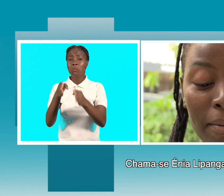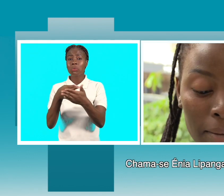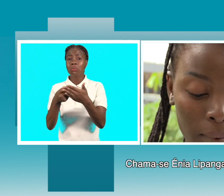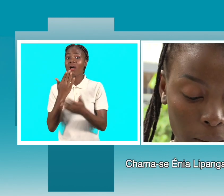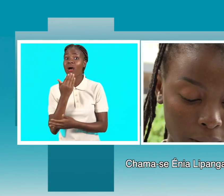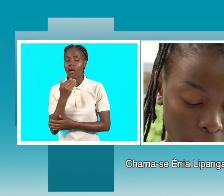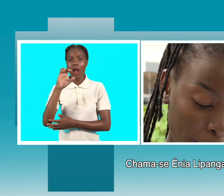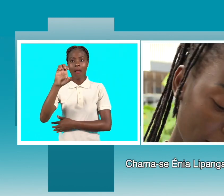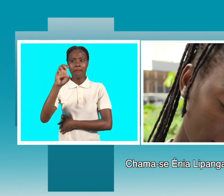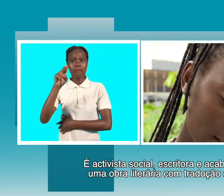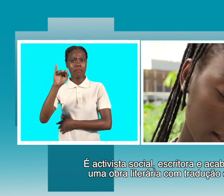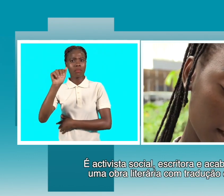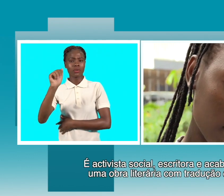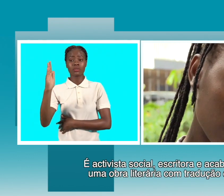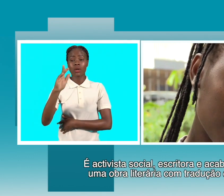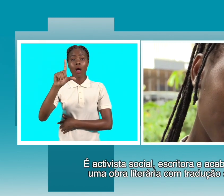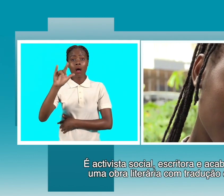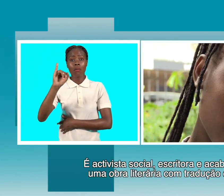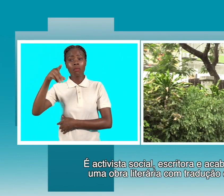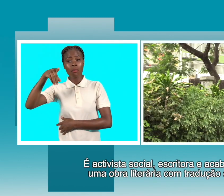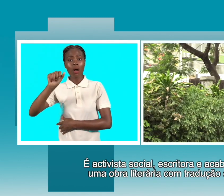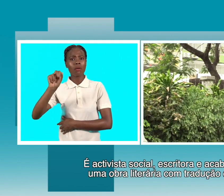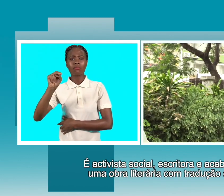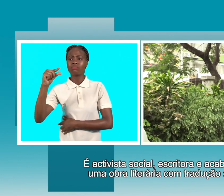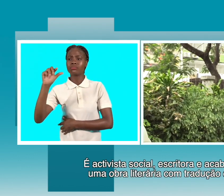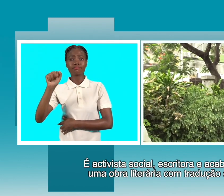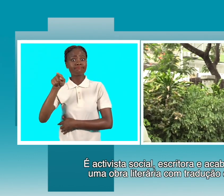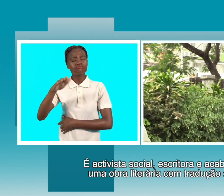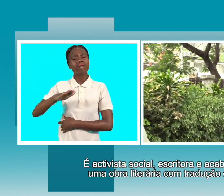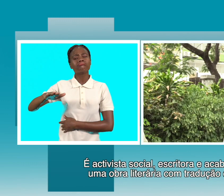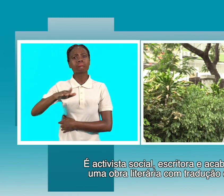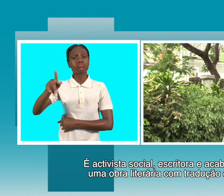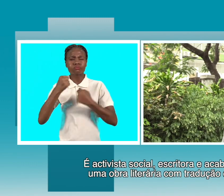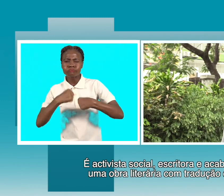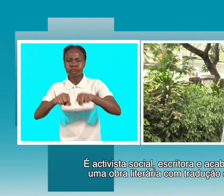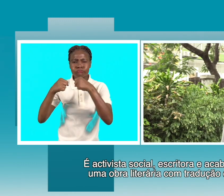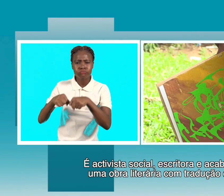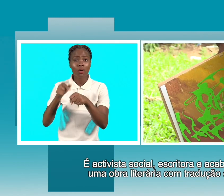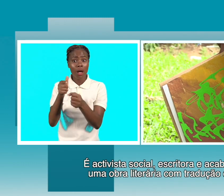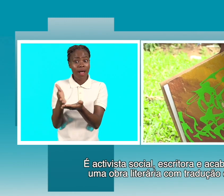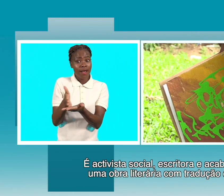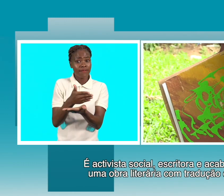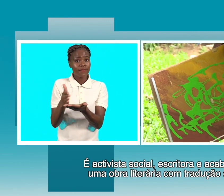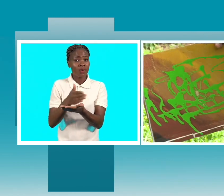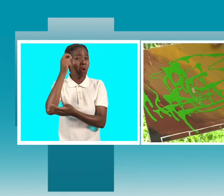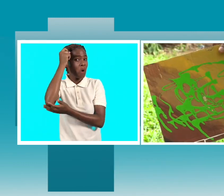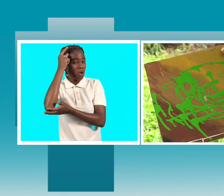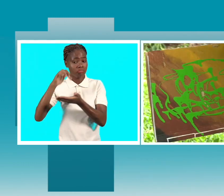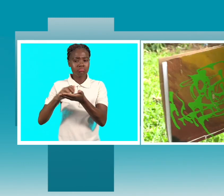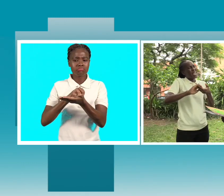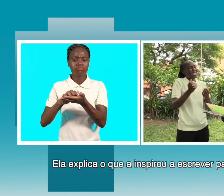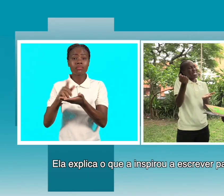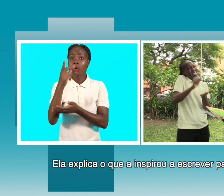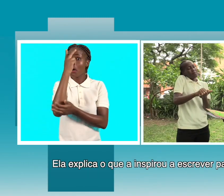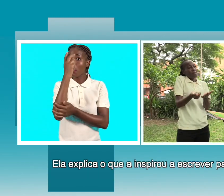Chama-se Annelipanga. É ativista, escritora e acaba de lançar uma obra literária com tradução em